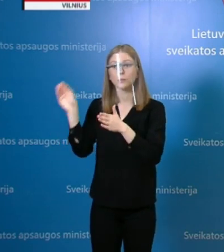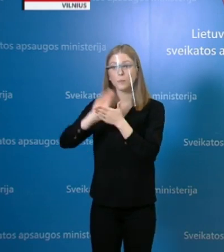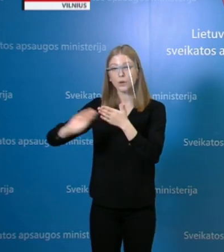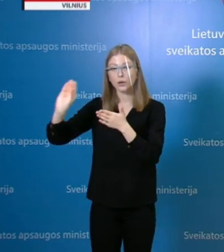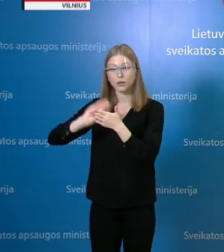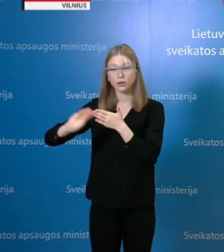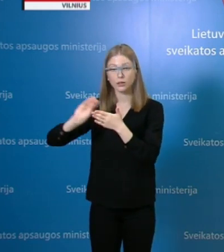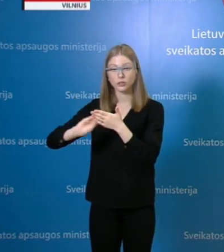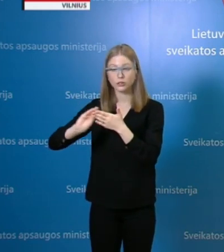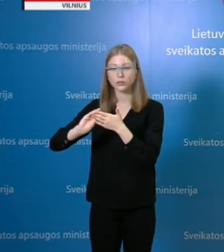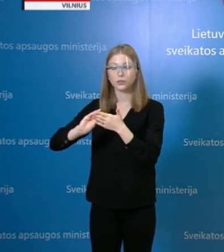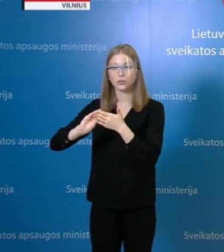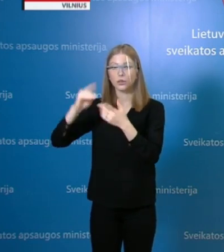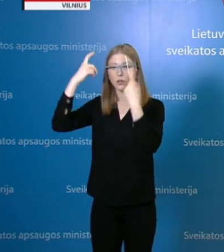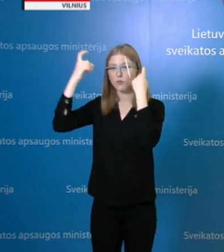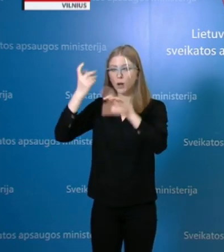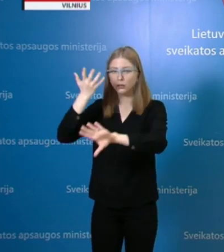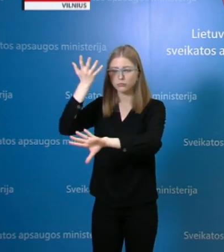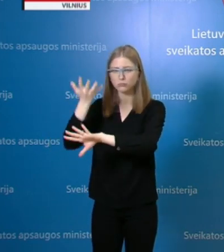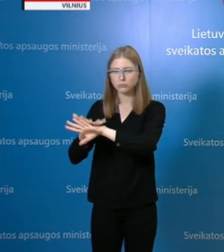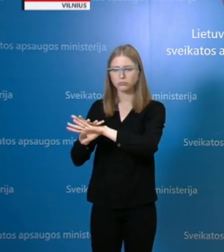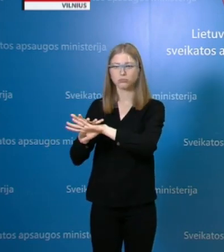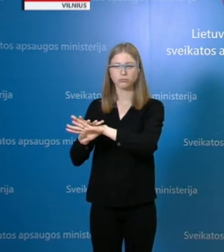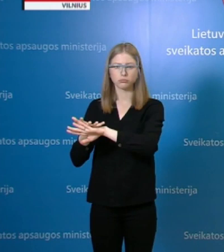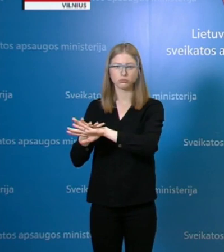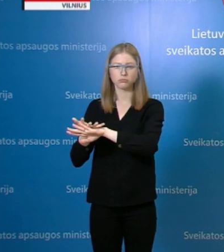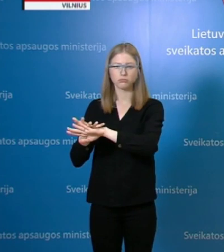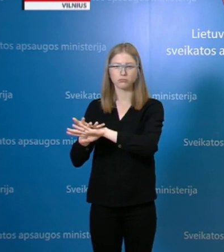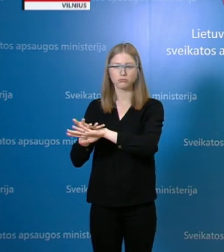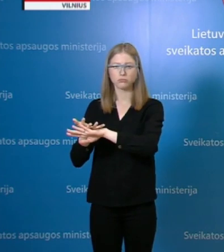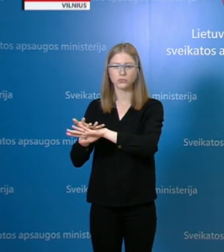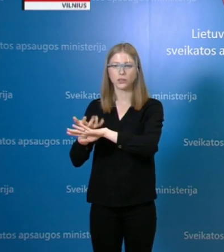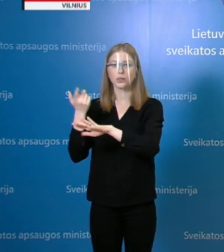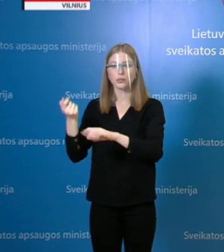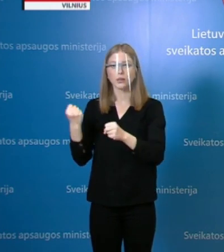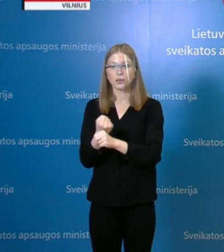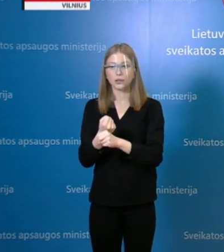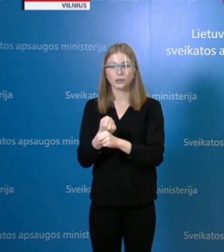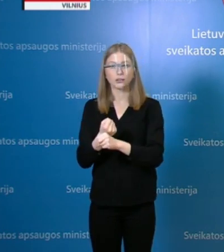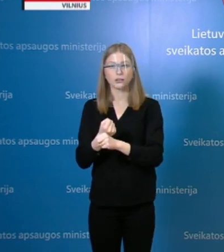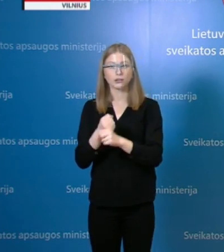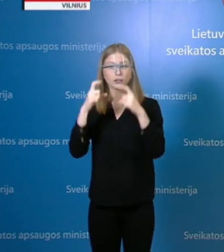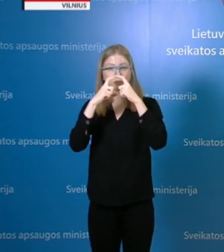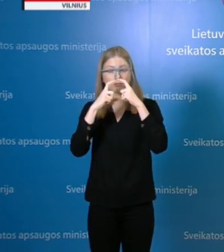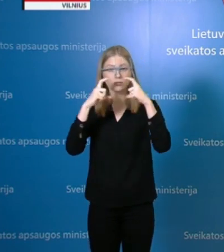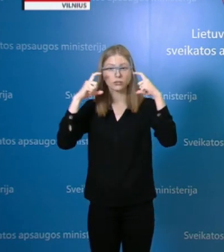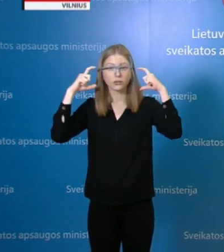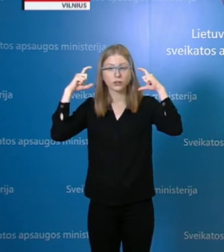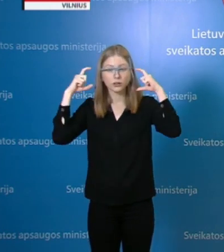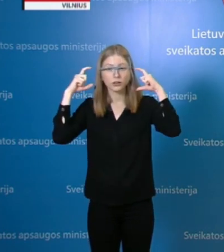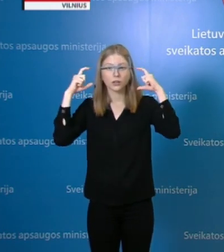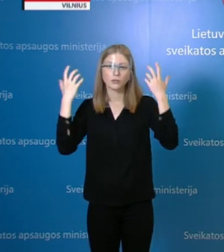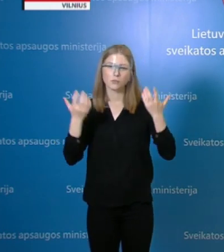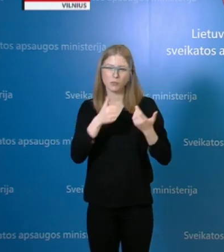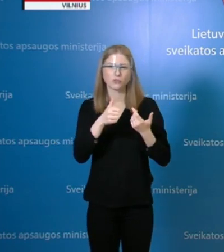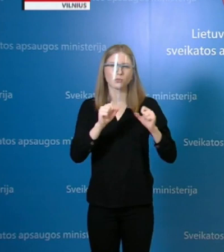rekomendacijose pateikiamas klaidinantis, anot skaitytojų kai kurių, nurodymas dėvėti nosį ir burną dengiančias apsaugos priemonės. Tai yra veido